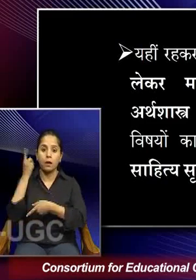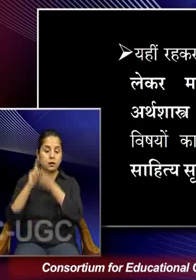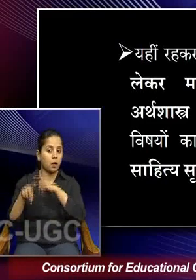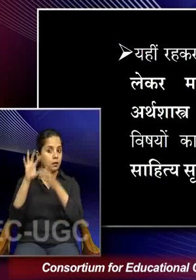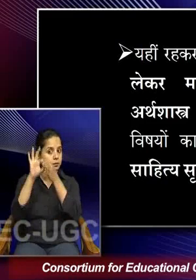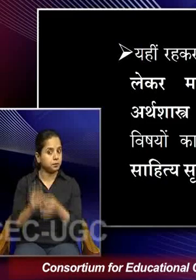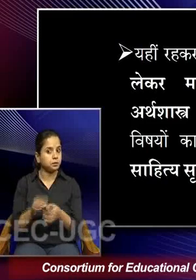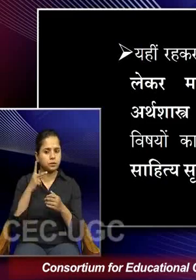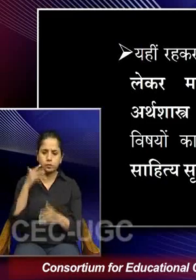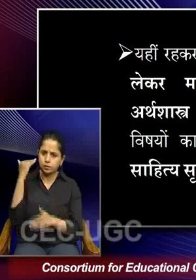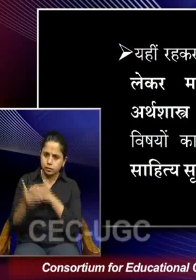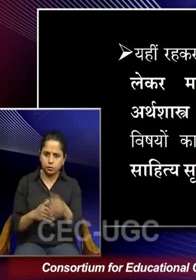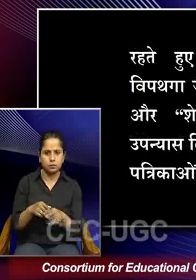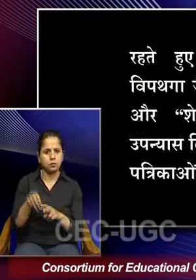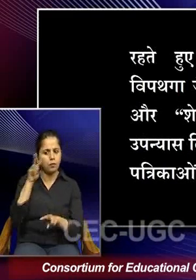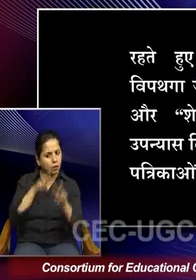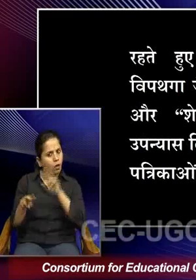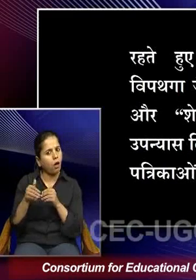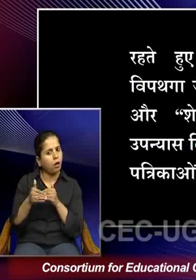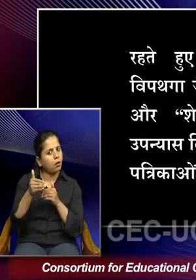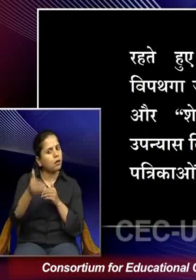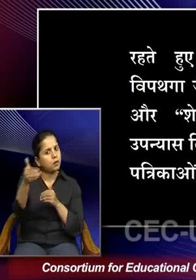भी निरंतर करते रहे